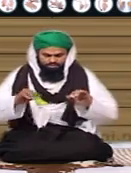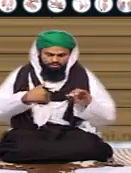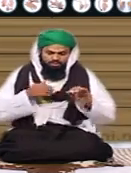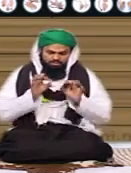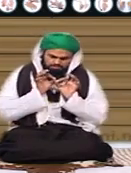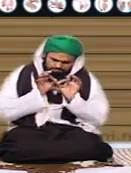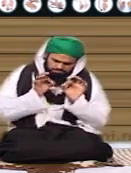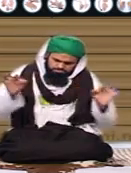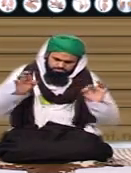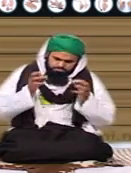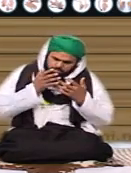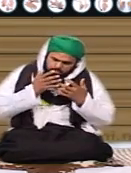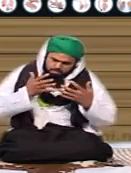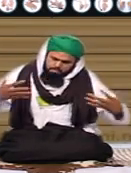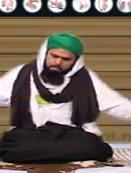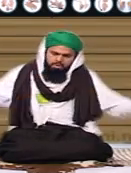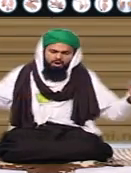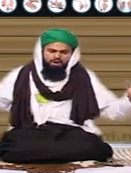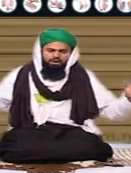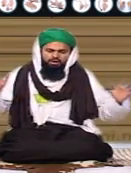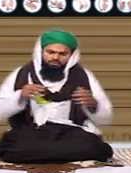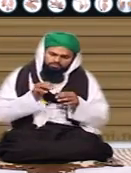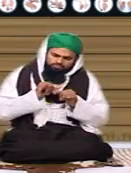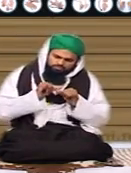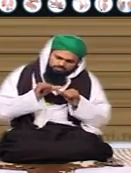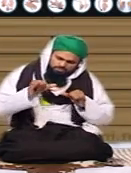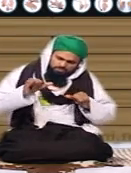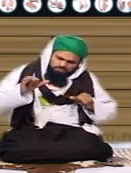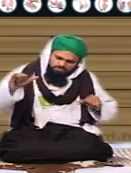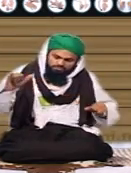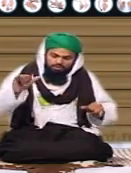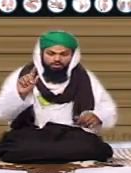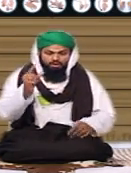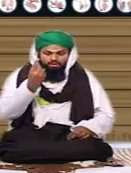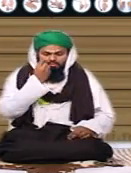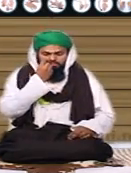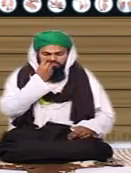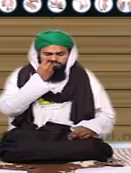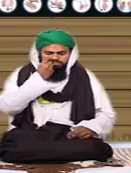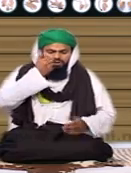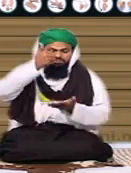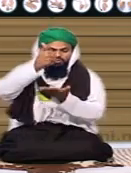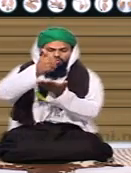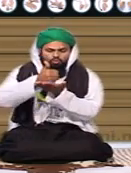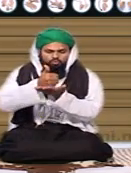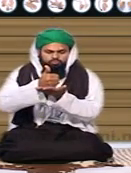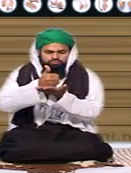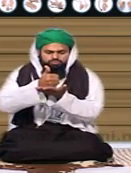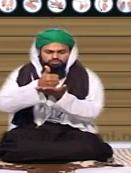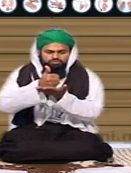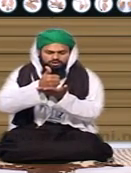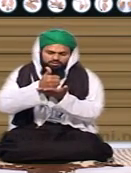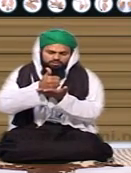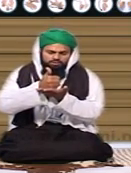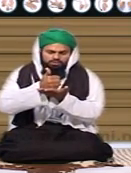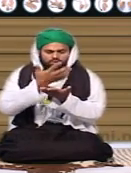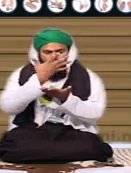نظر وسیع ہے، بیچوں بیچ ایک عالی شان تخت بچھا ہے اور اس تخت پر ایک